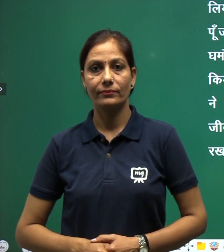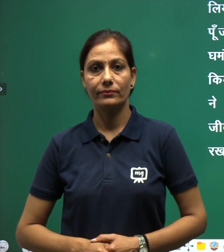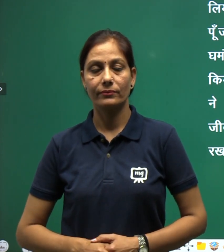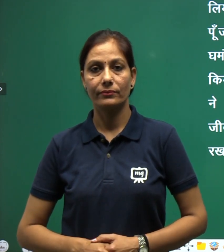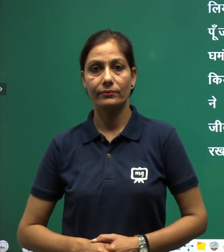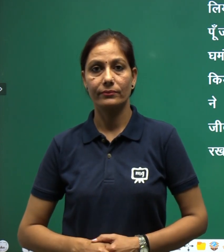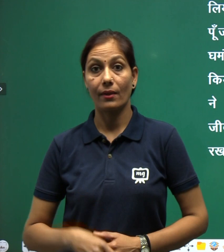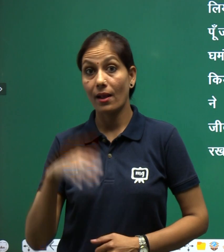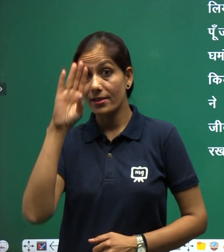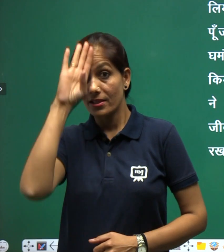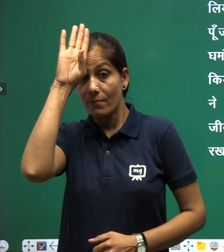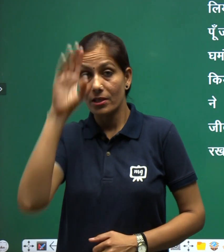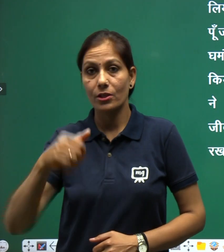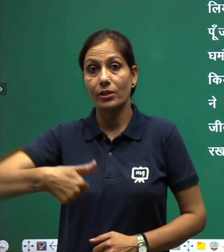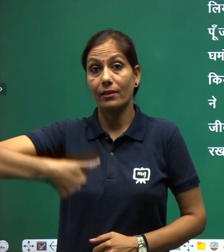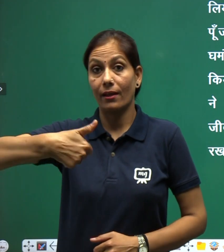साम्राज्यवादी,